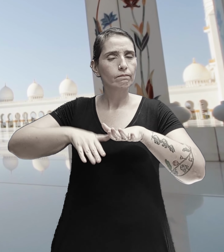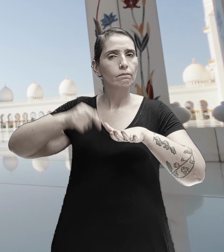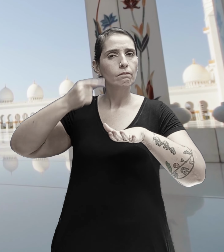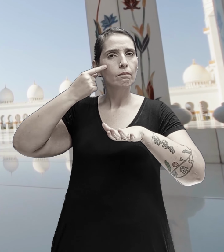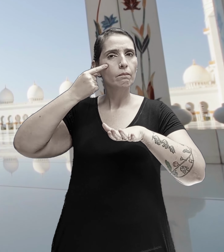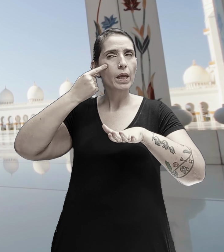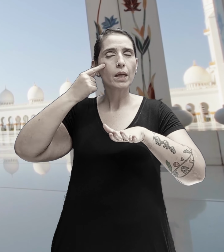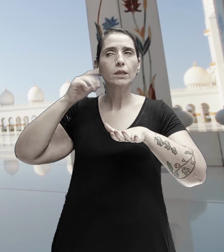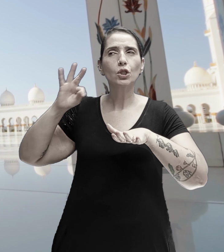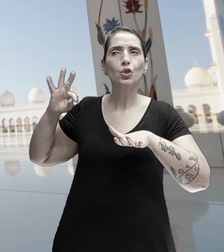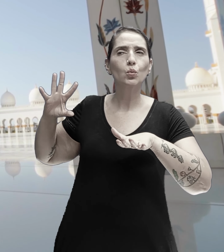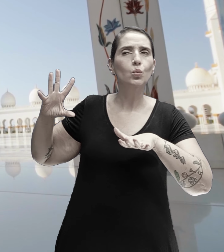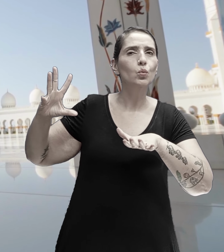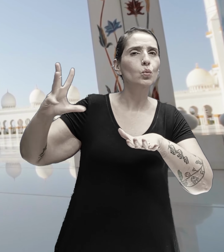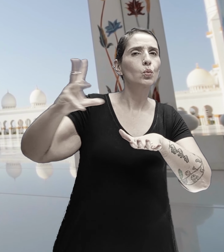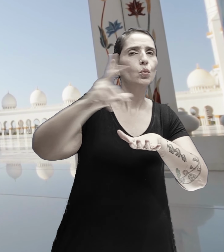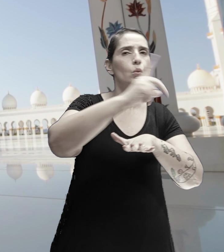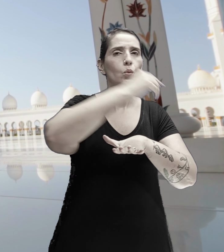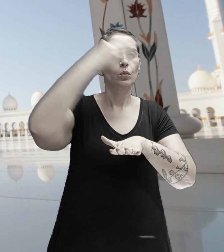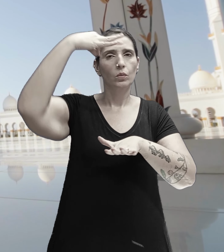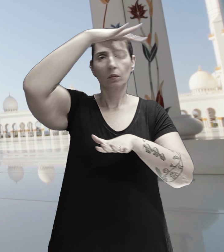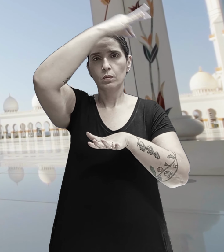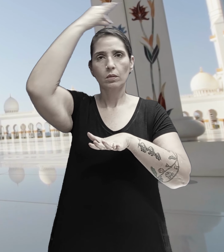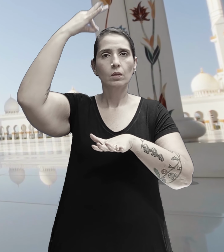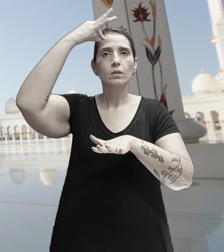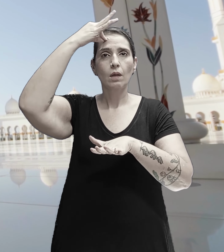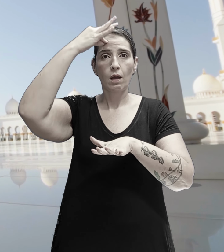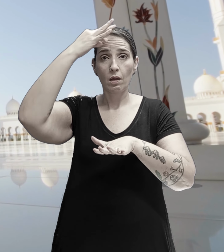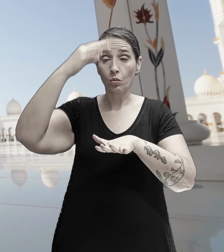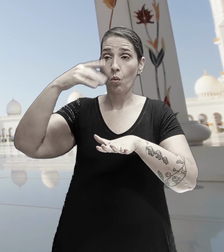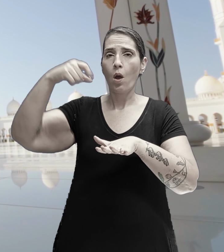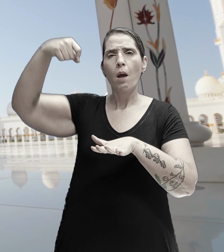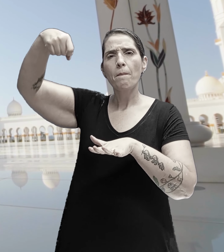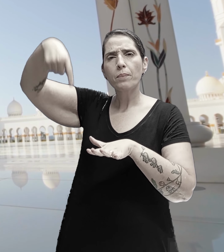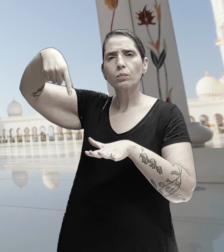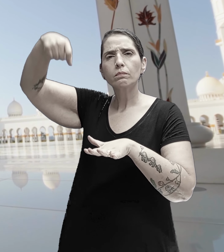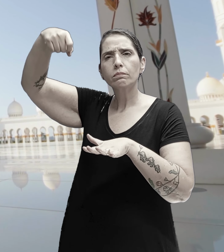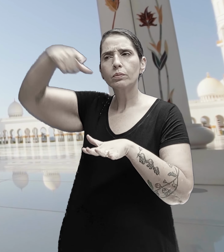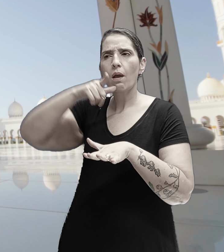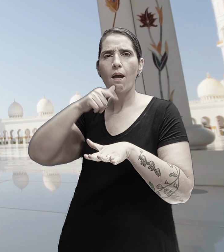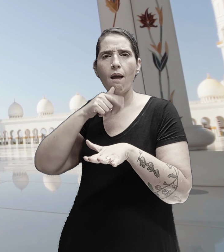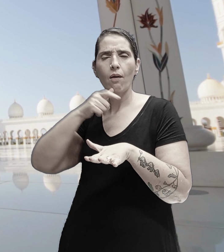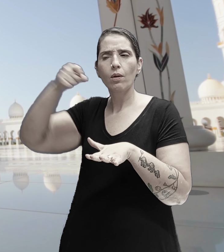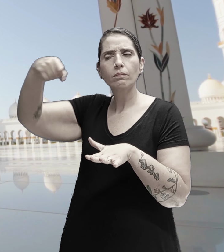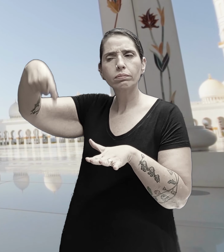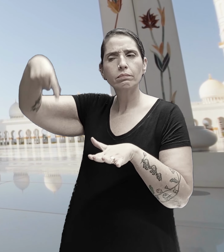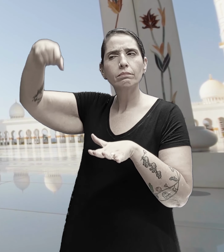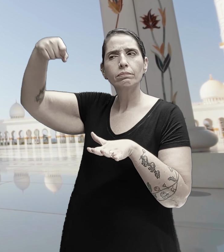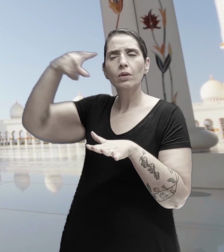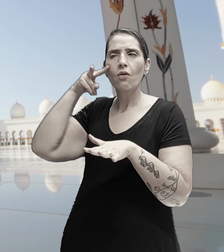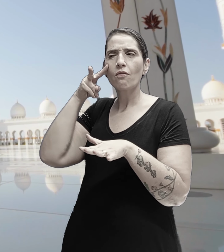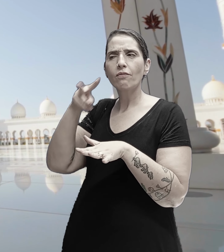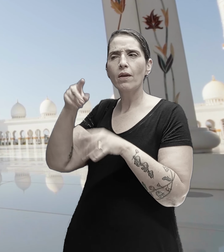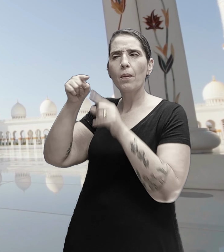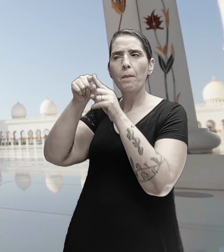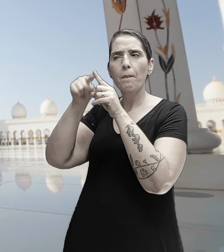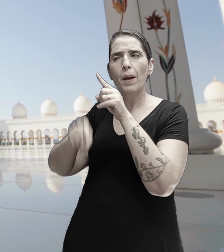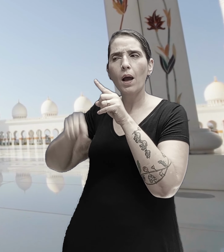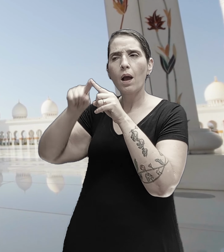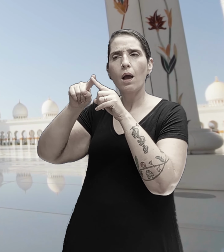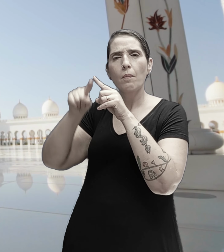os azulejos fossem sagrados. A torneira pingava e o som ritmado